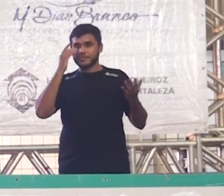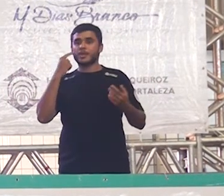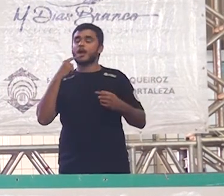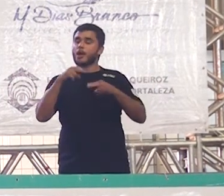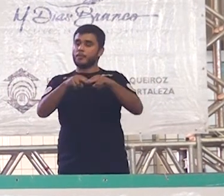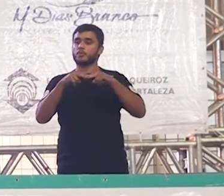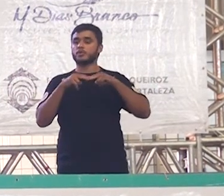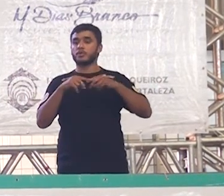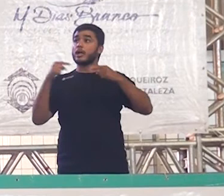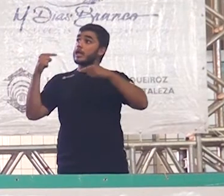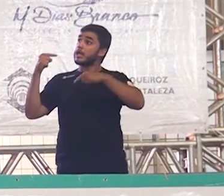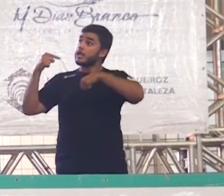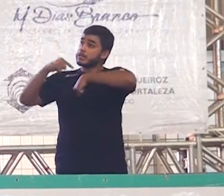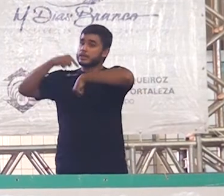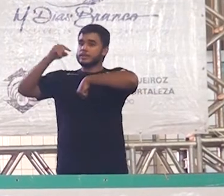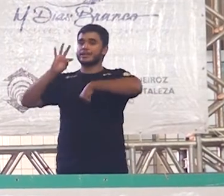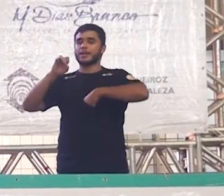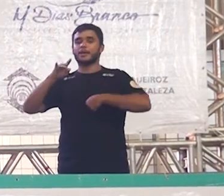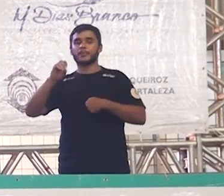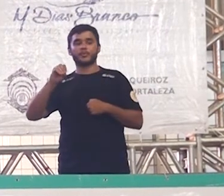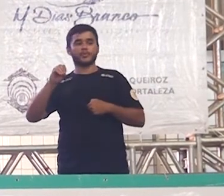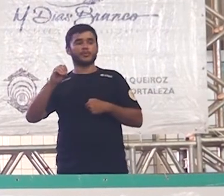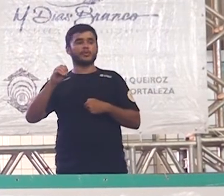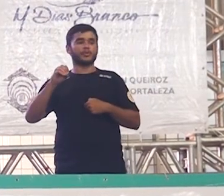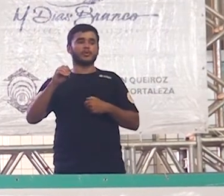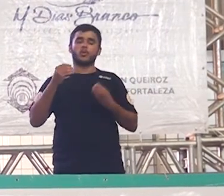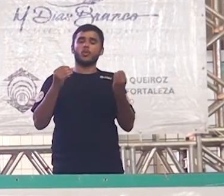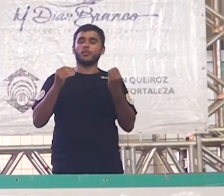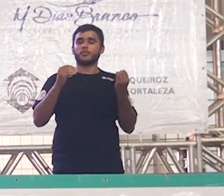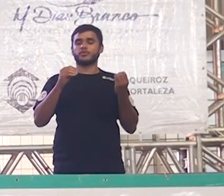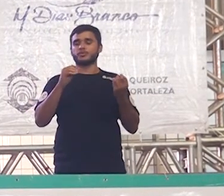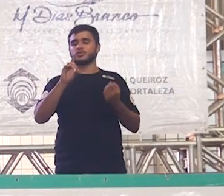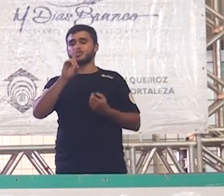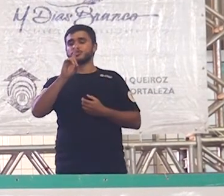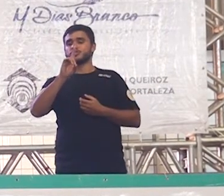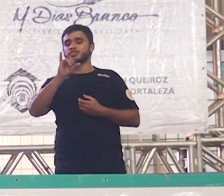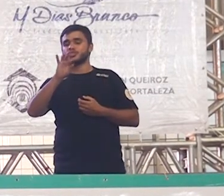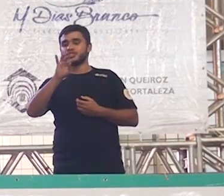é igualar o tempo e trocar o tempo por distância sobre velocidade.